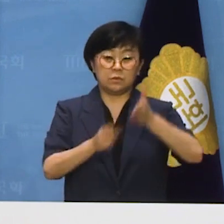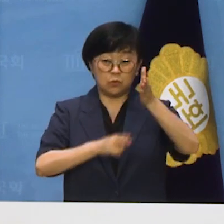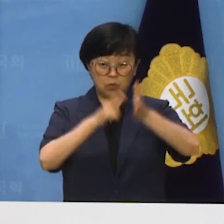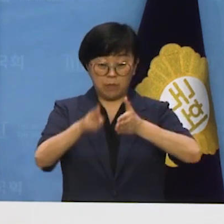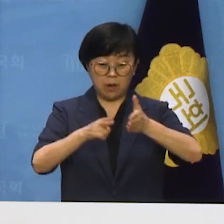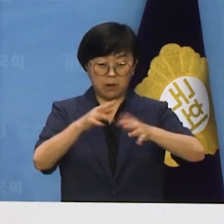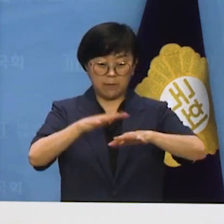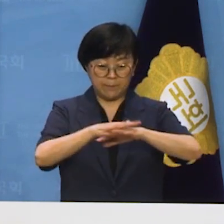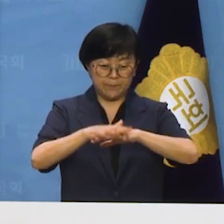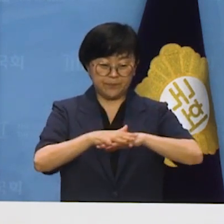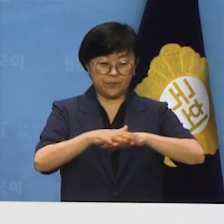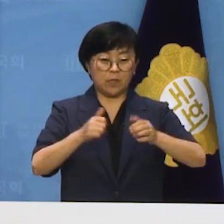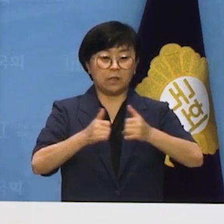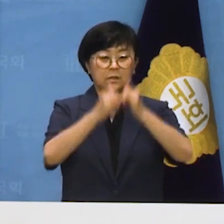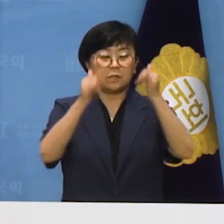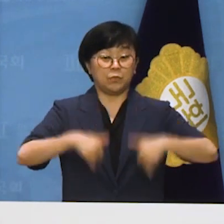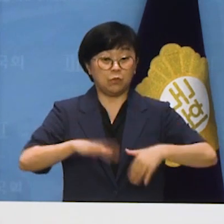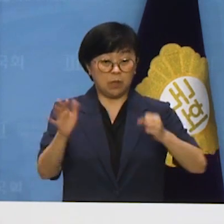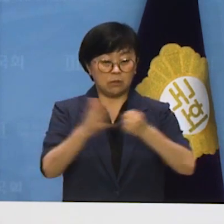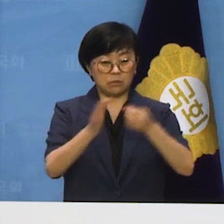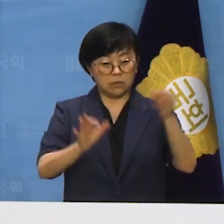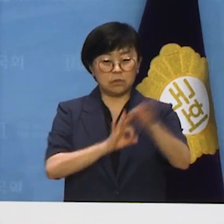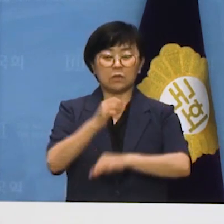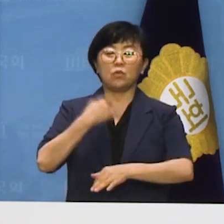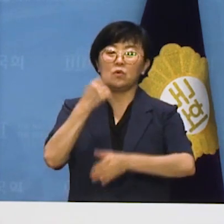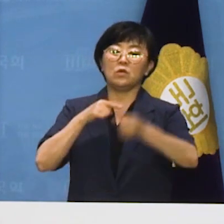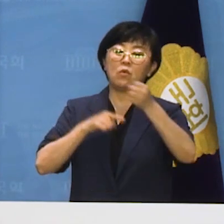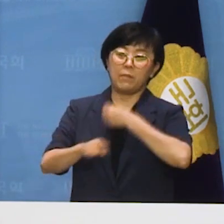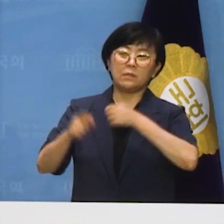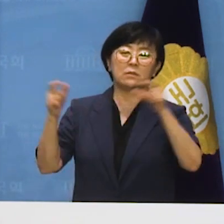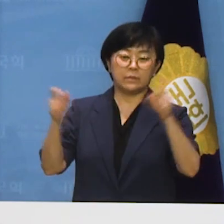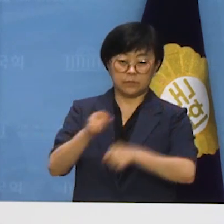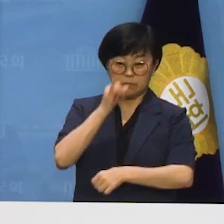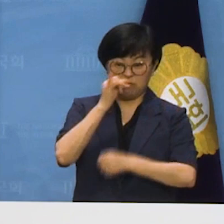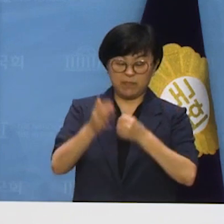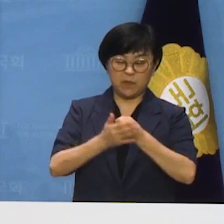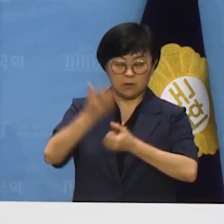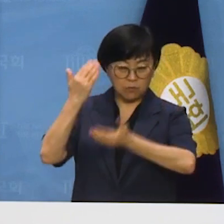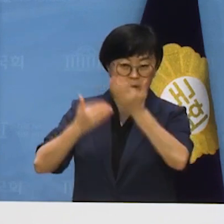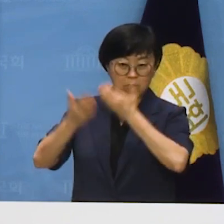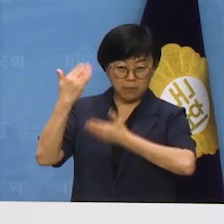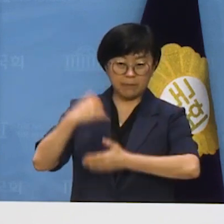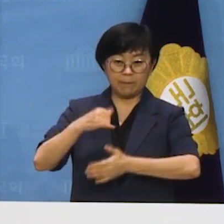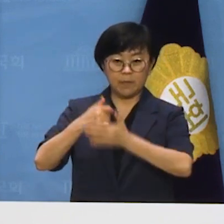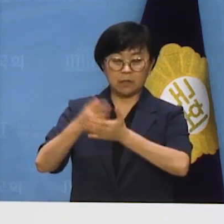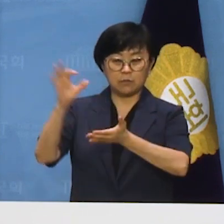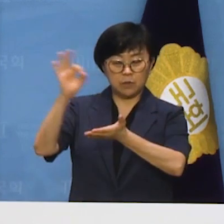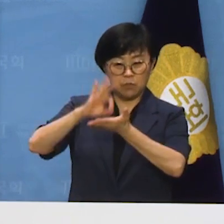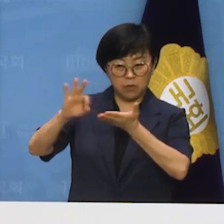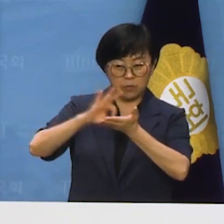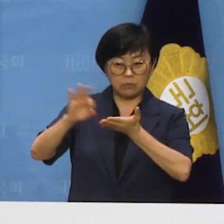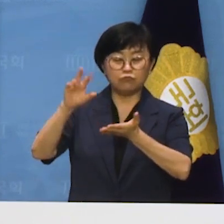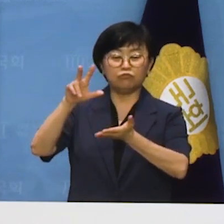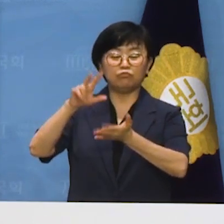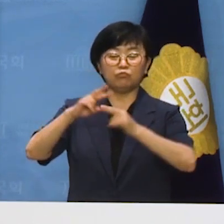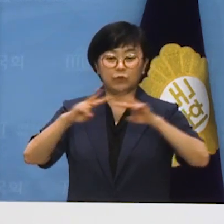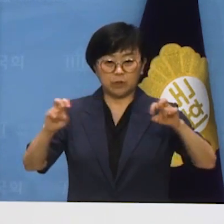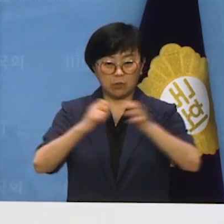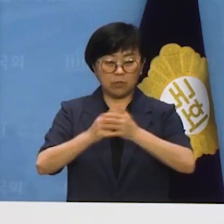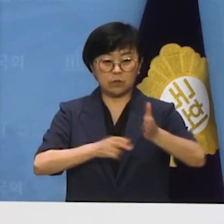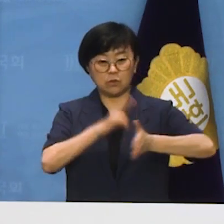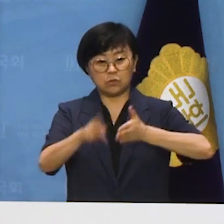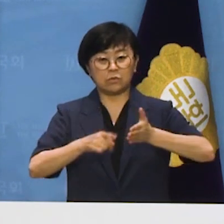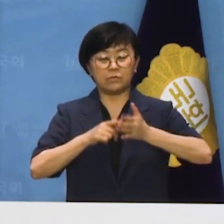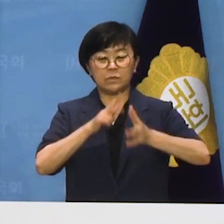철도망 구축을 사회적 필요가 아닌 경제적 논리로만 접근하고 있습니다 과거만 반영하는 비용 편입 분석으로